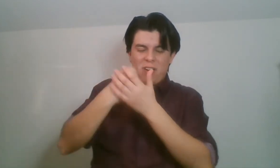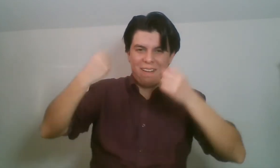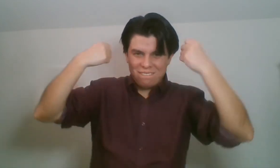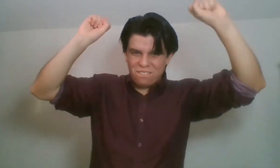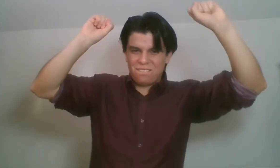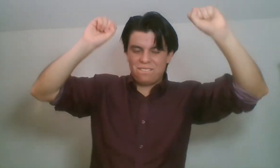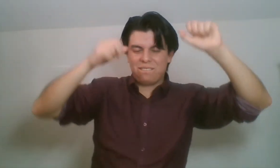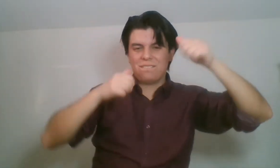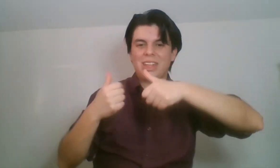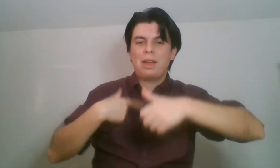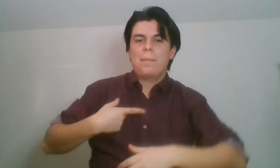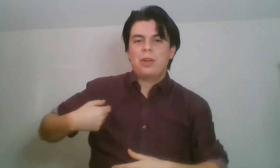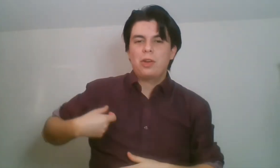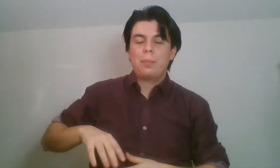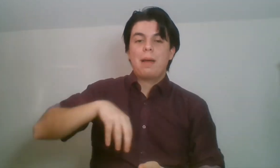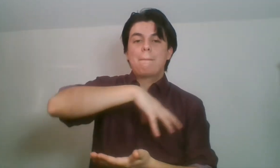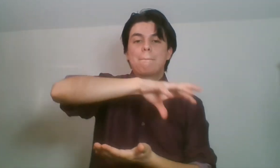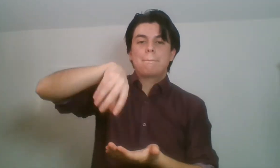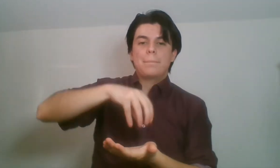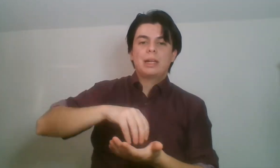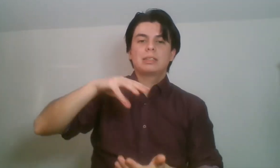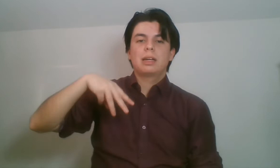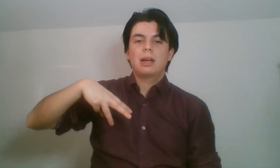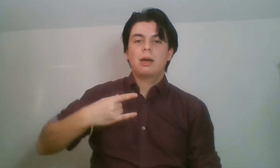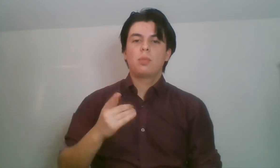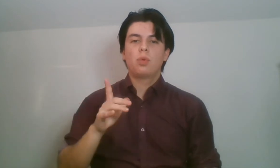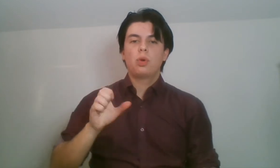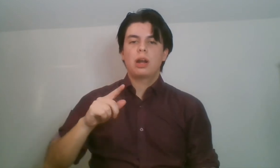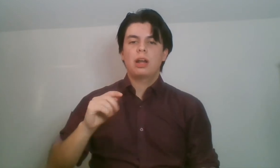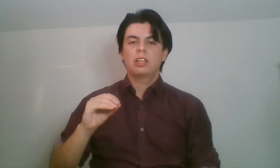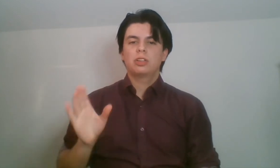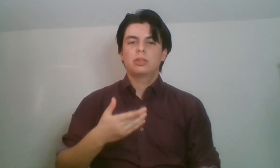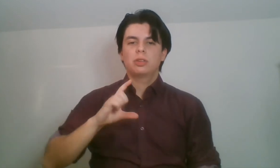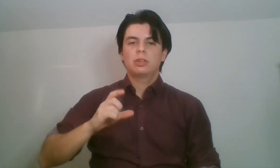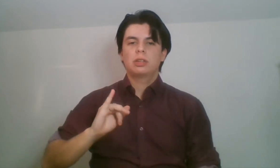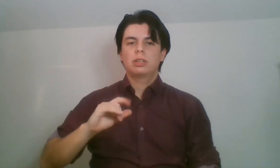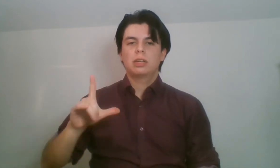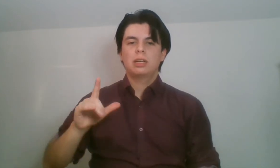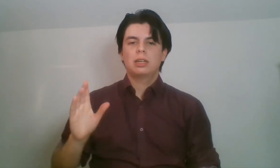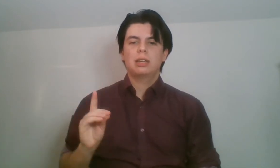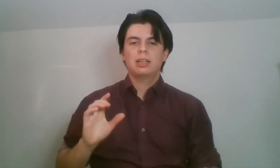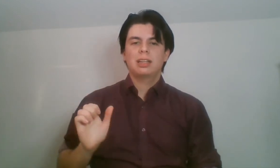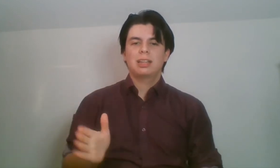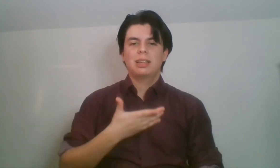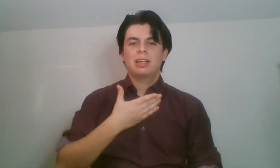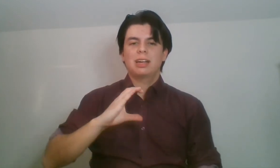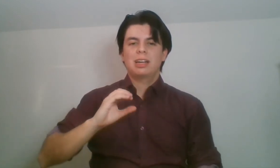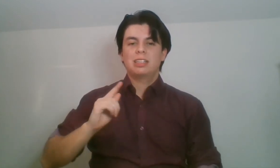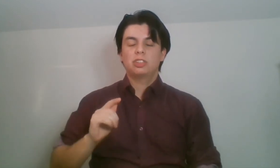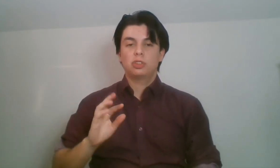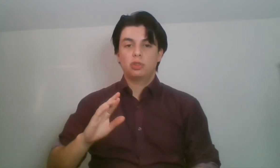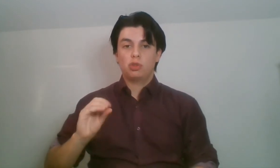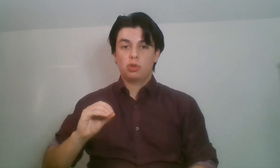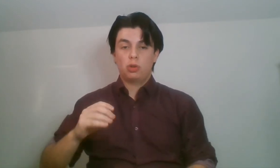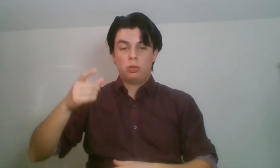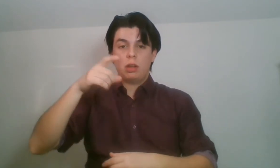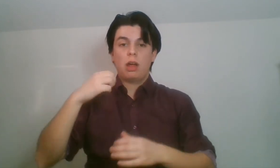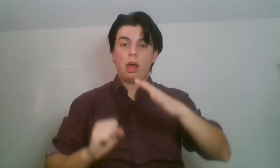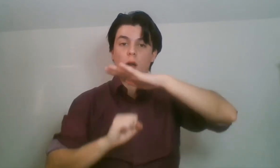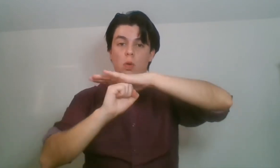fin, ganó el nombre propuesto por mí, Plaza Mulato Gil de Castro. Con gran solemnidad y asistencia del